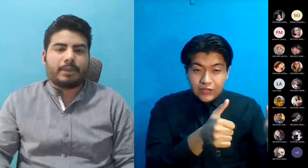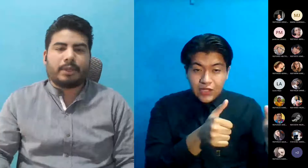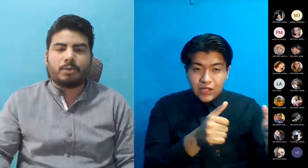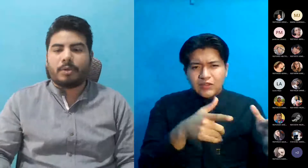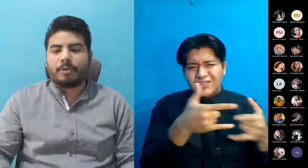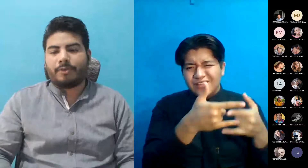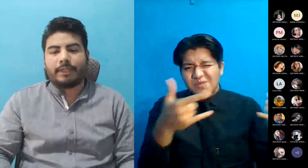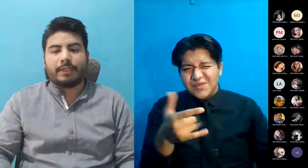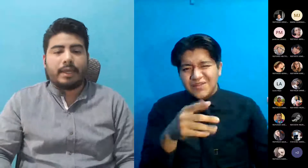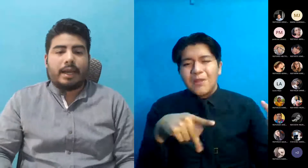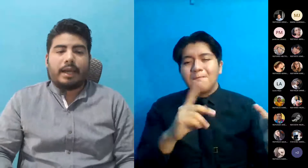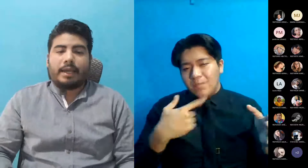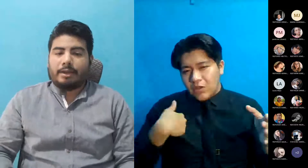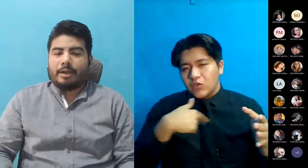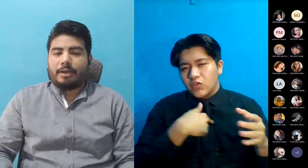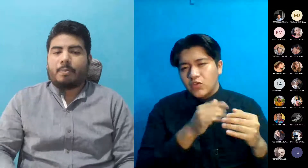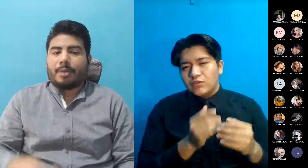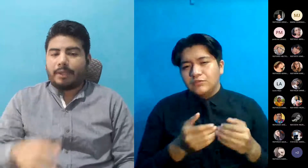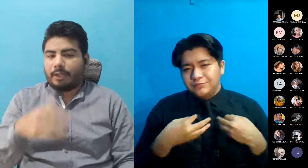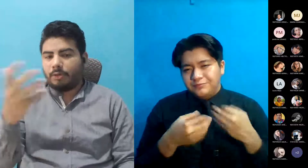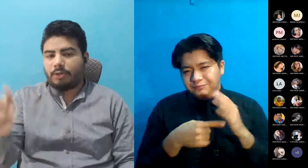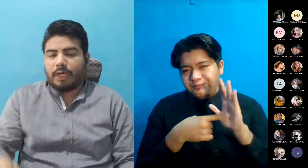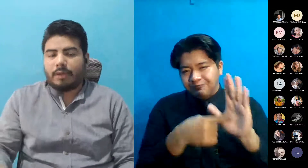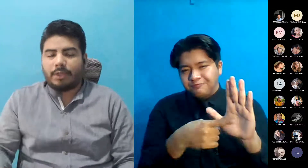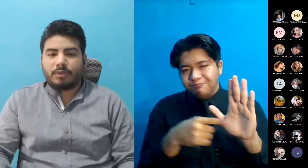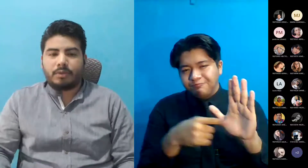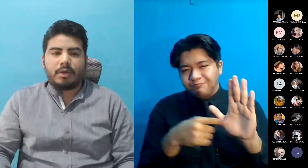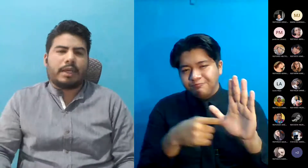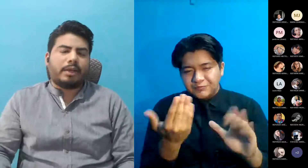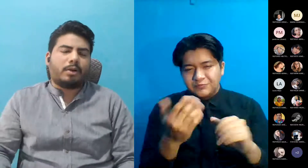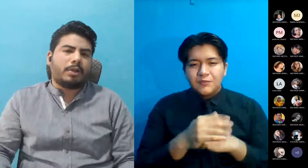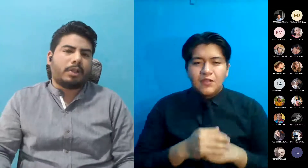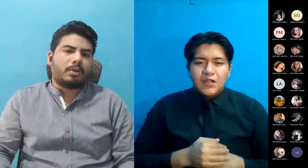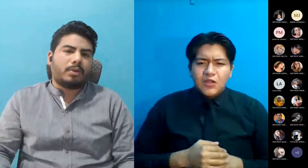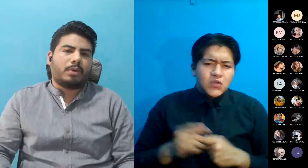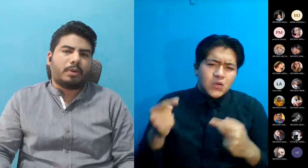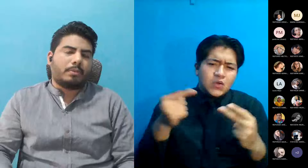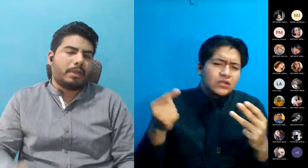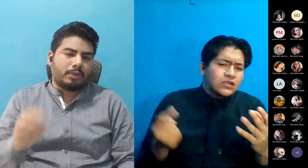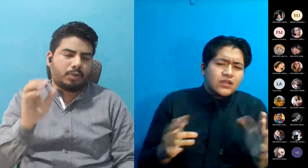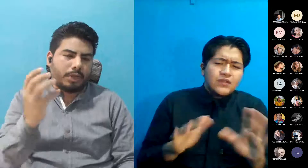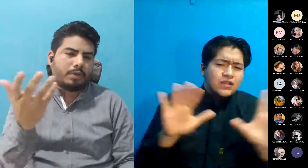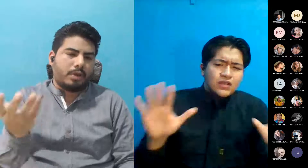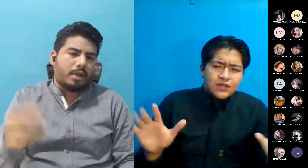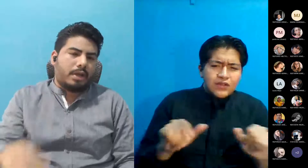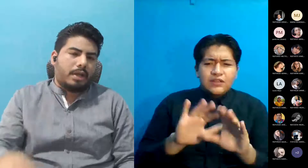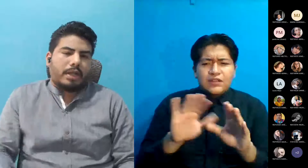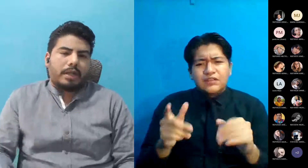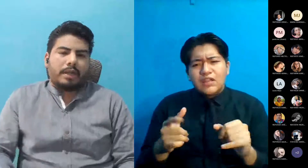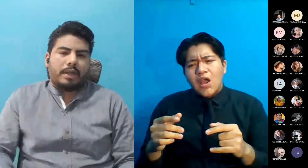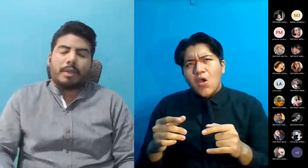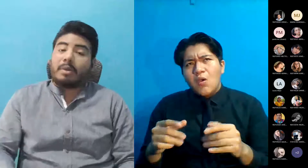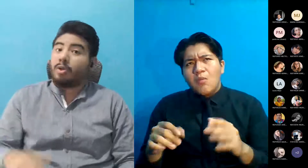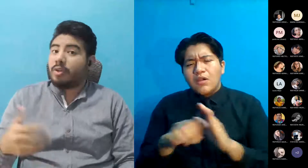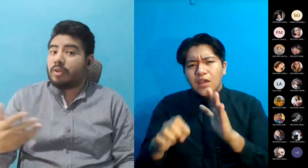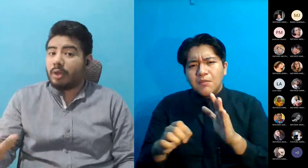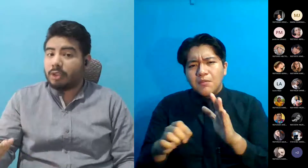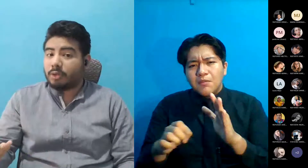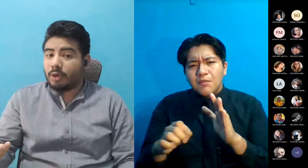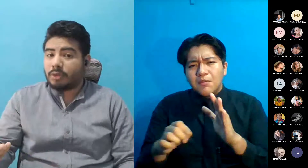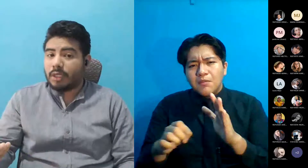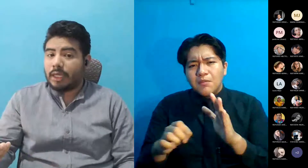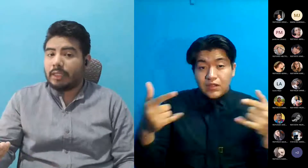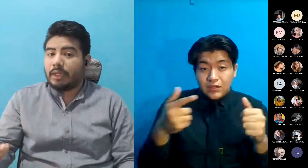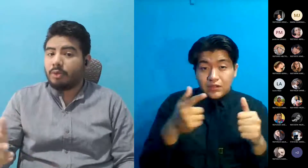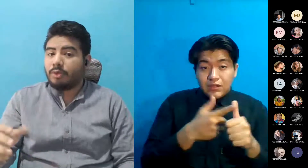tenemos el tiempo limitado y todavía faltan compartir otros elementos, ¿no? Como dato también histórico, el primer